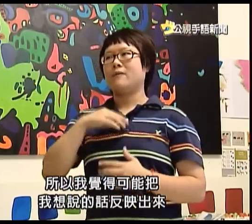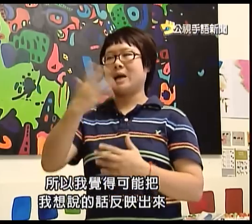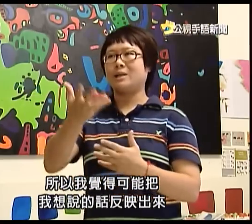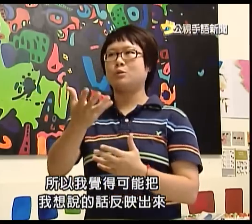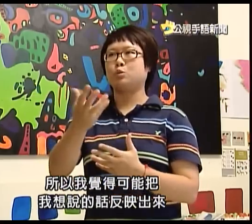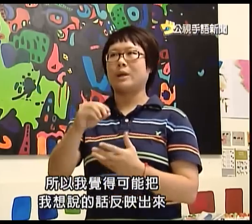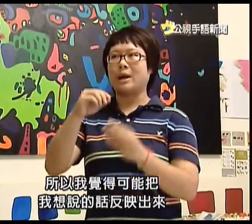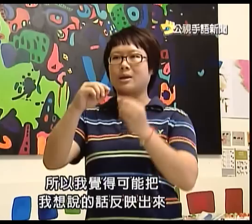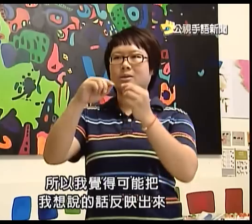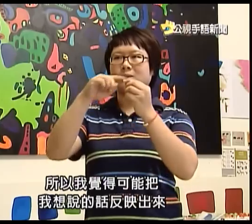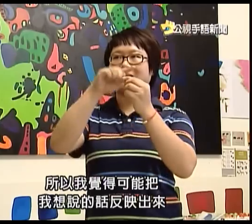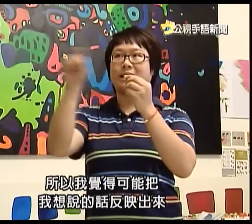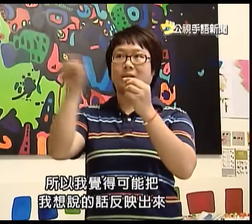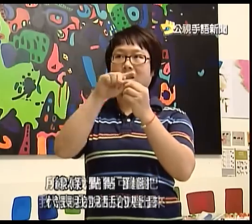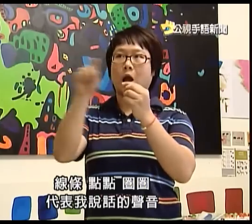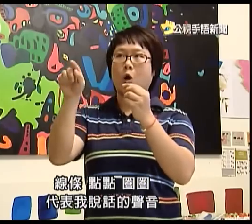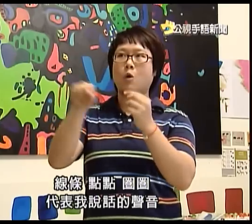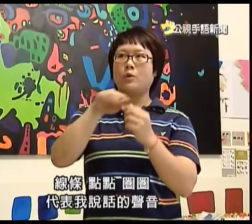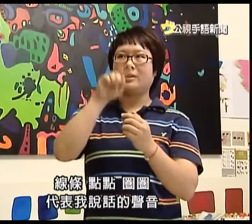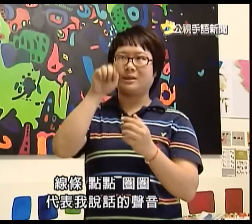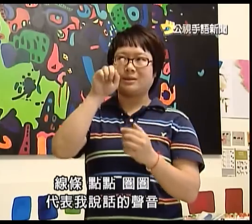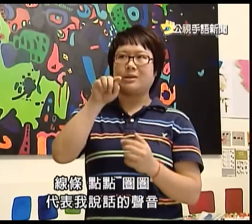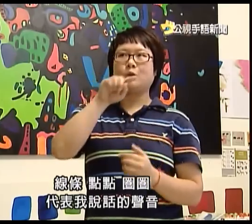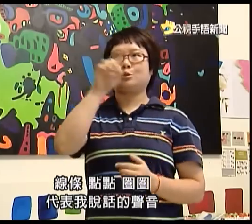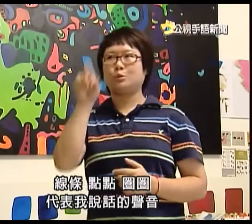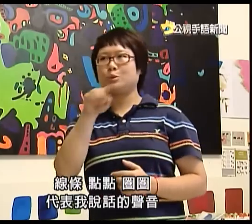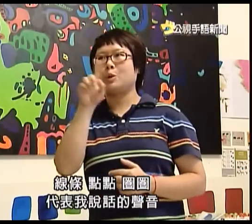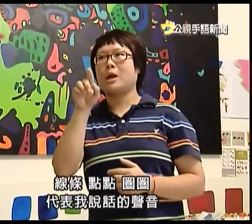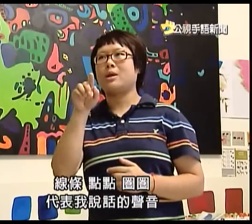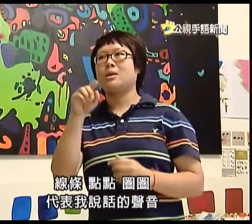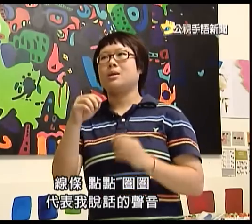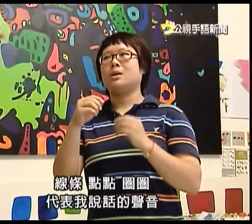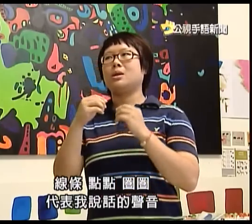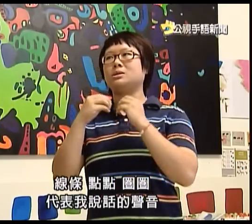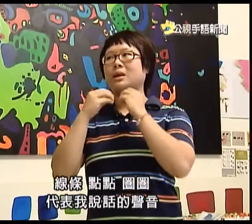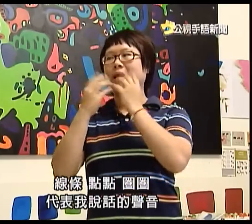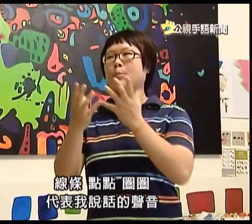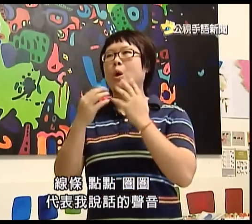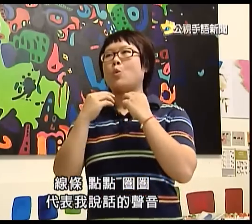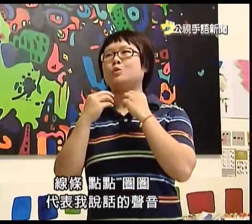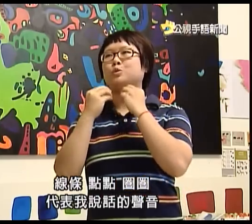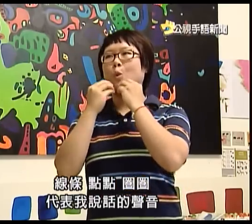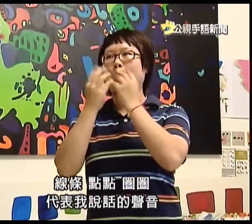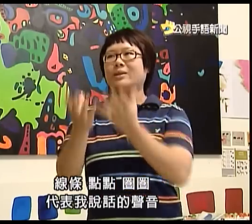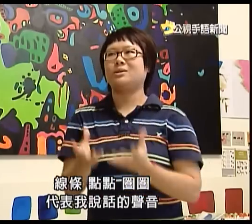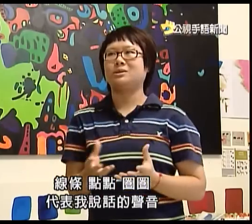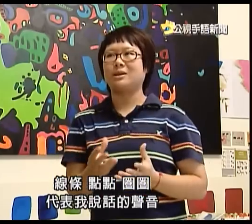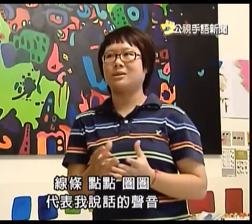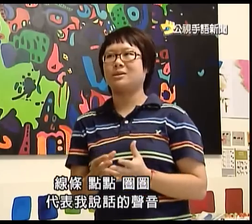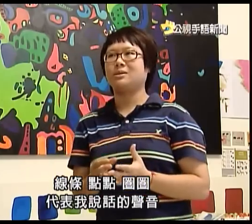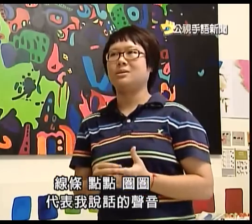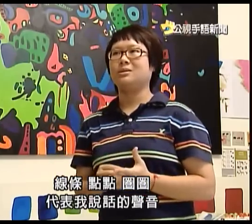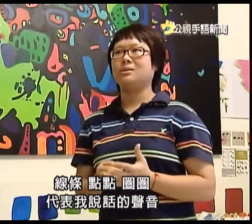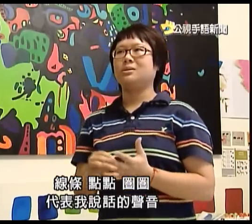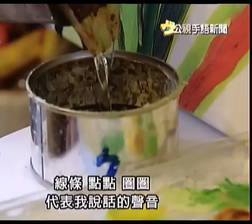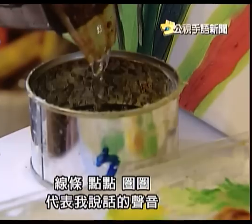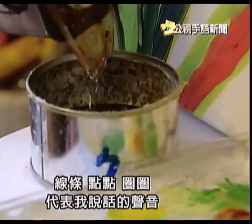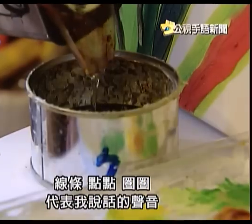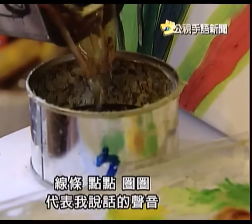译出来，是一条点点圈圈，它代表我说话的声音。 虽然话